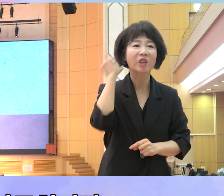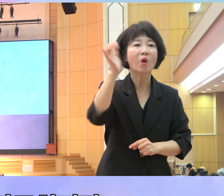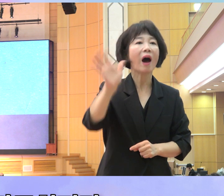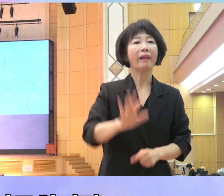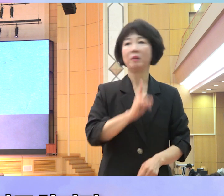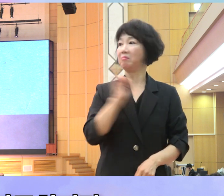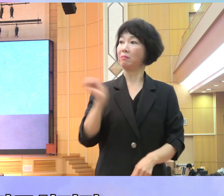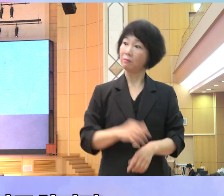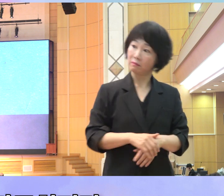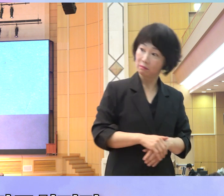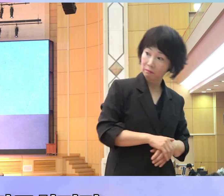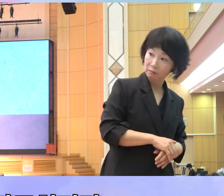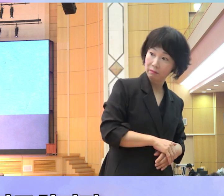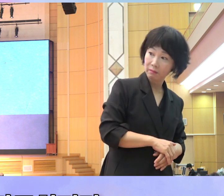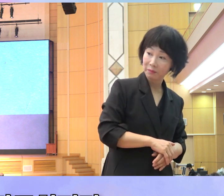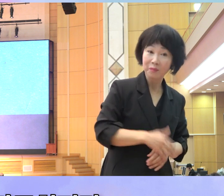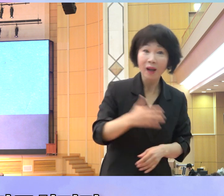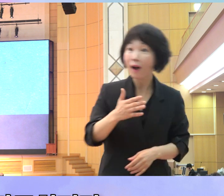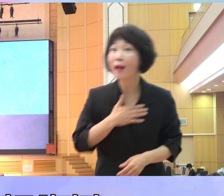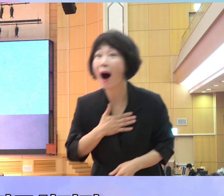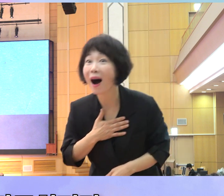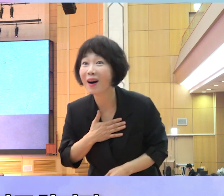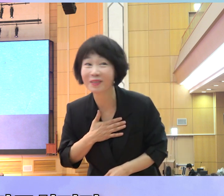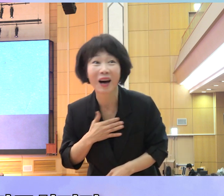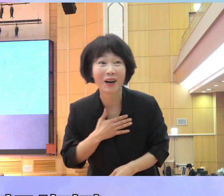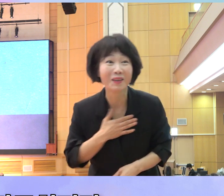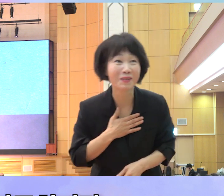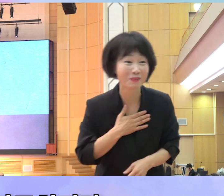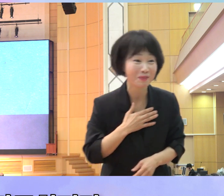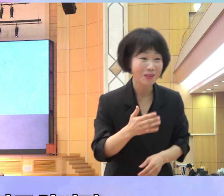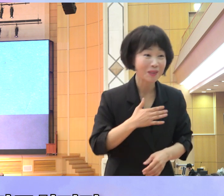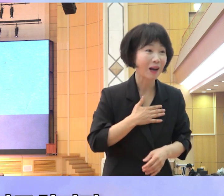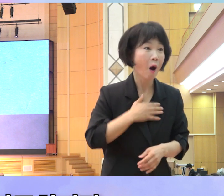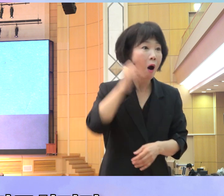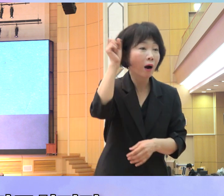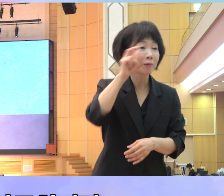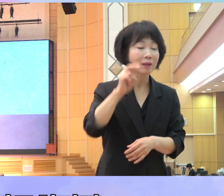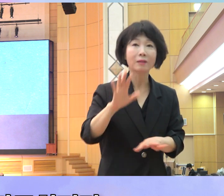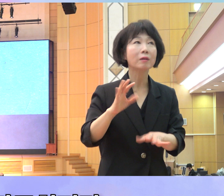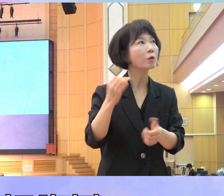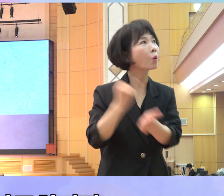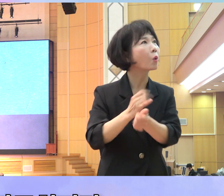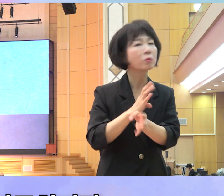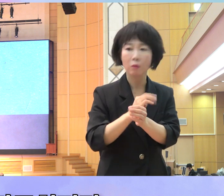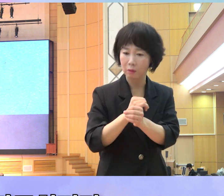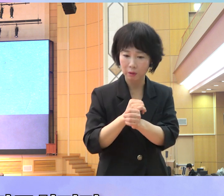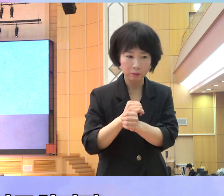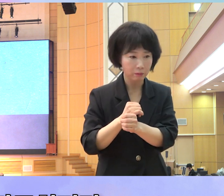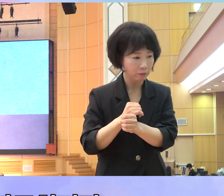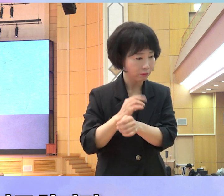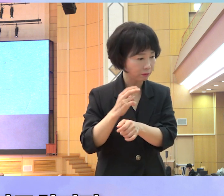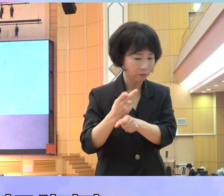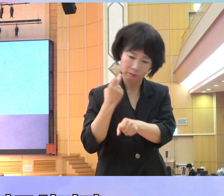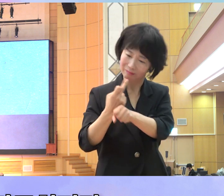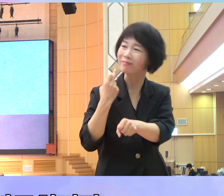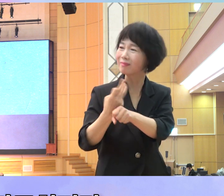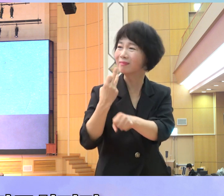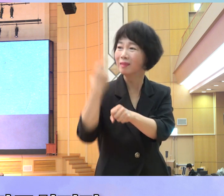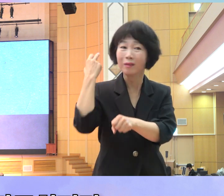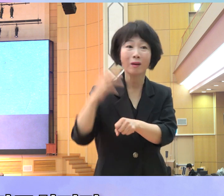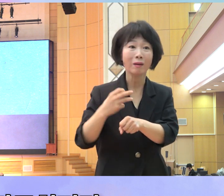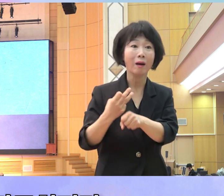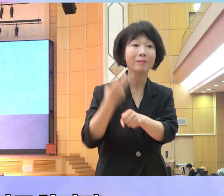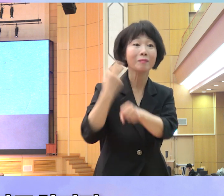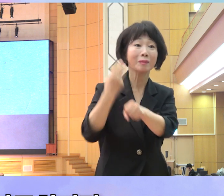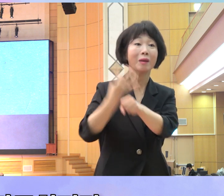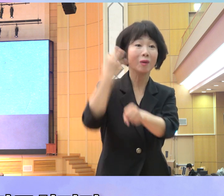우리 아내한테 전화 올 만한 시간이 아닐 때 전화가 오거나 카톡이 오면 깜짝 살짝 놀래요.